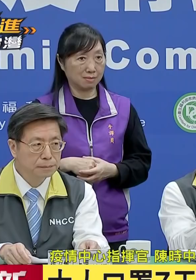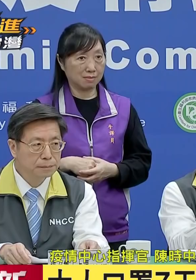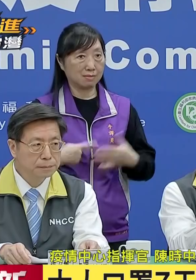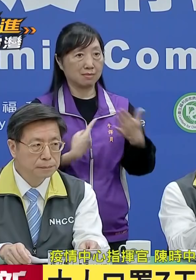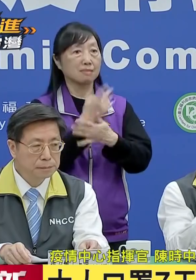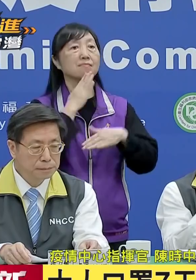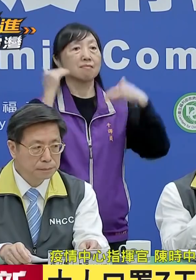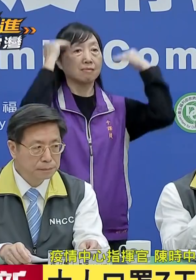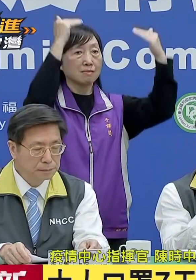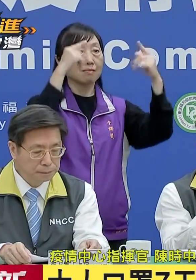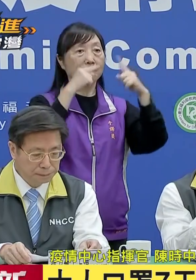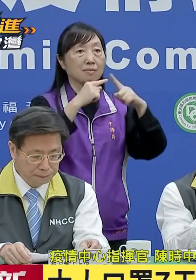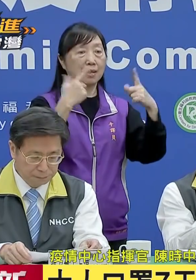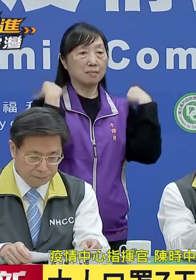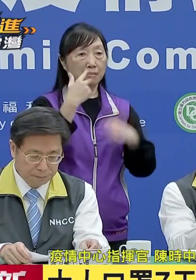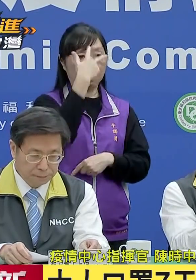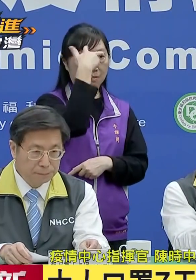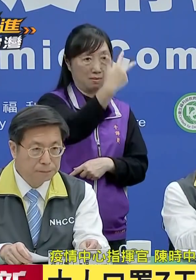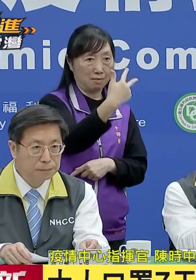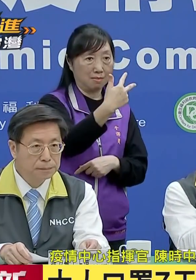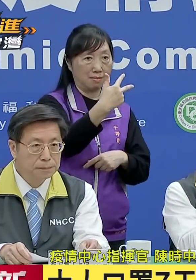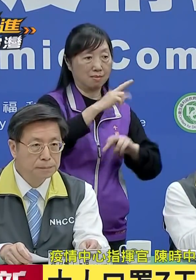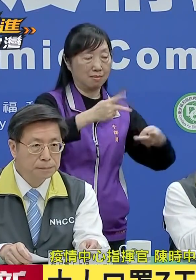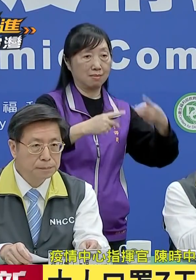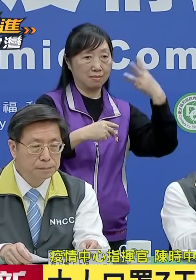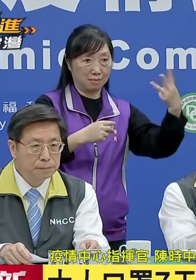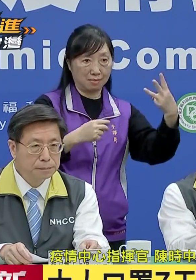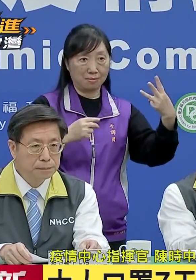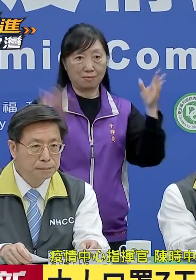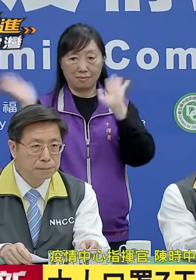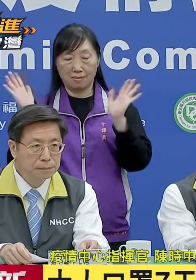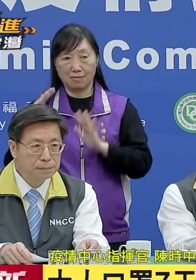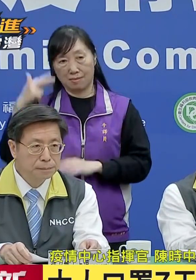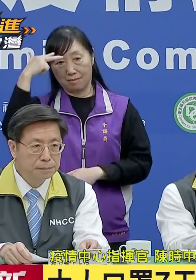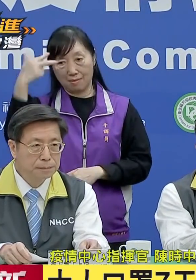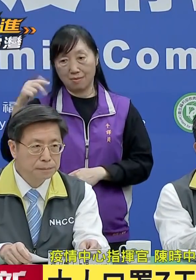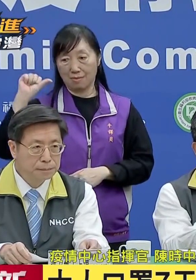我们成人7天3片，儿童7天5片，其他规则不变。